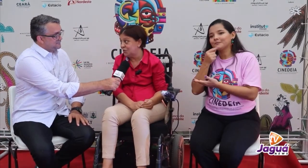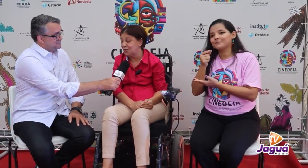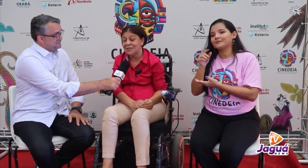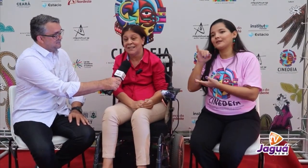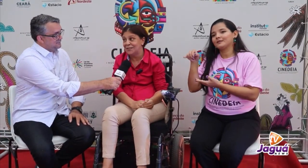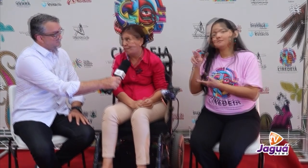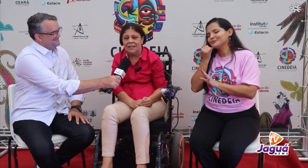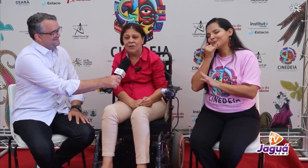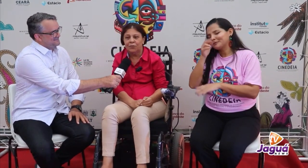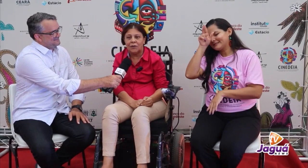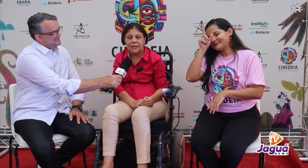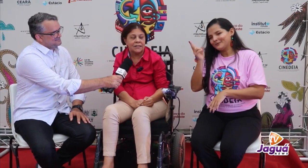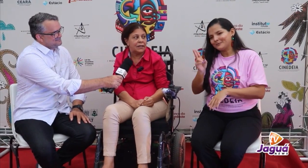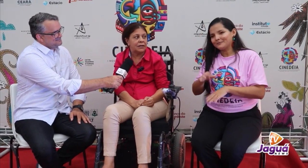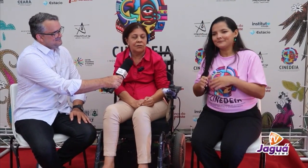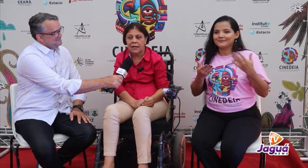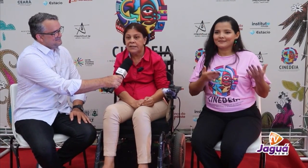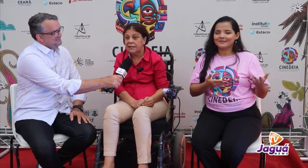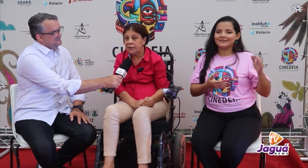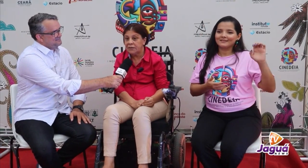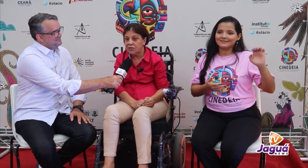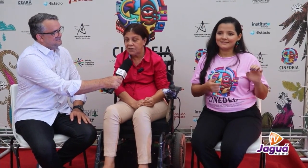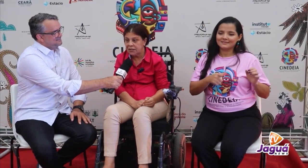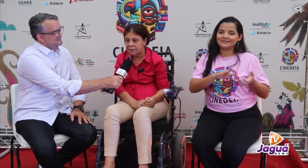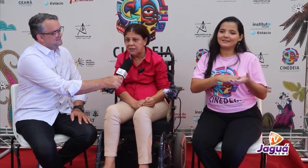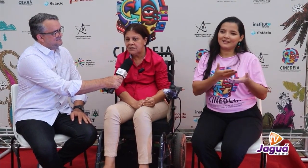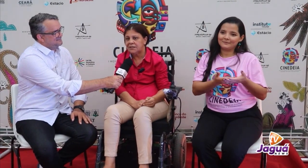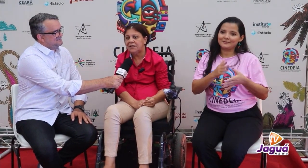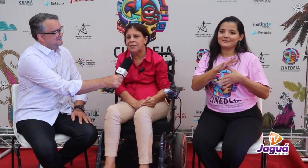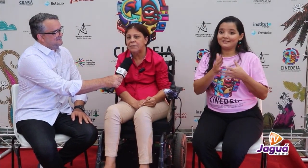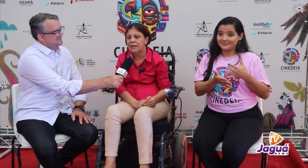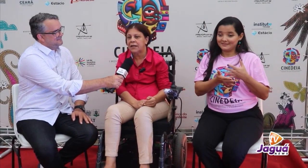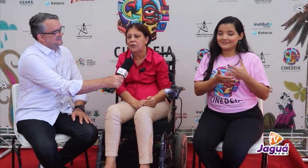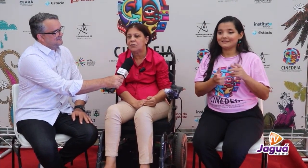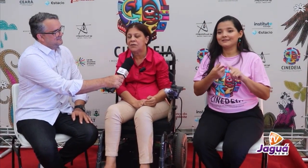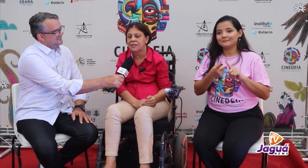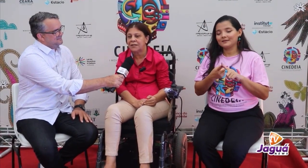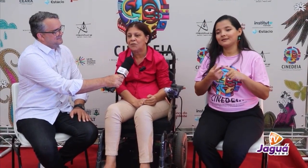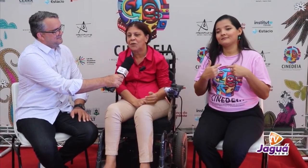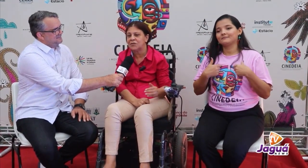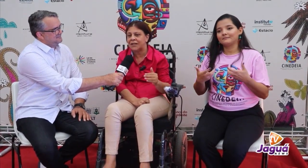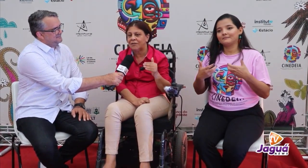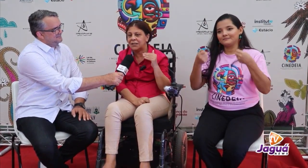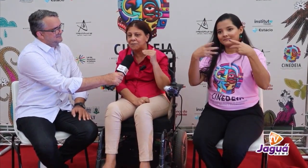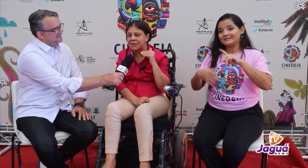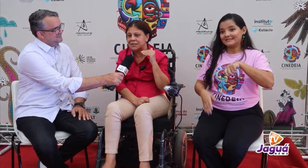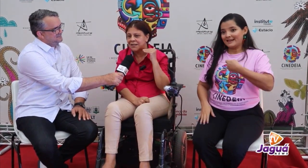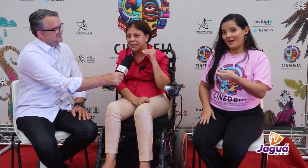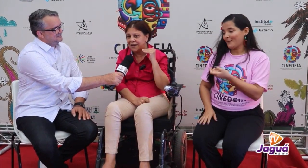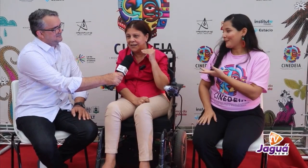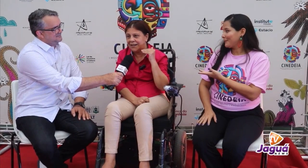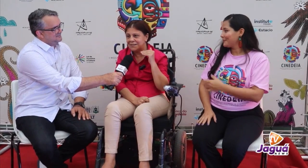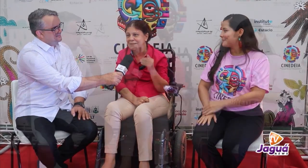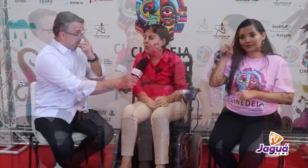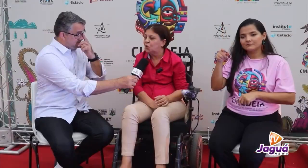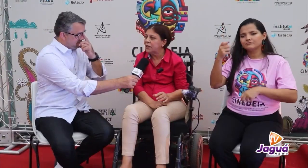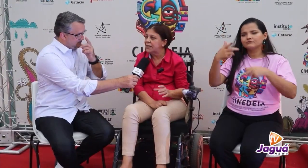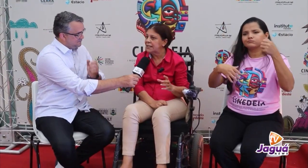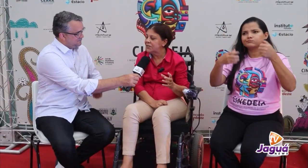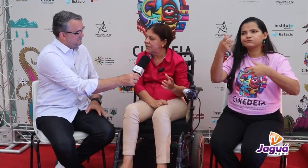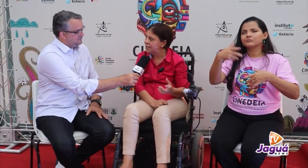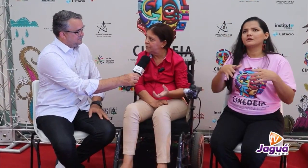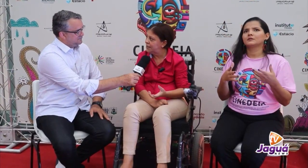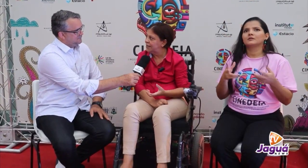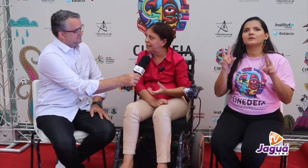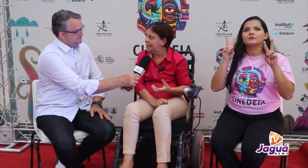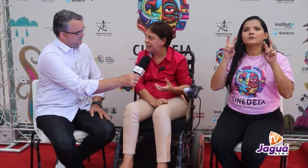repórter, Juscelino. E do meu lado esquerdo está a intérprete de Libras. E também quero dizer que o meu sinal em Libras é assim, toda